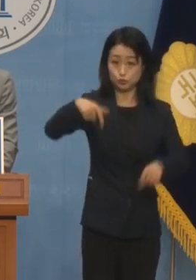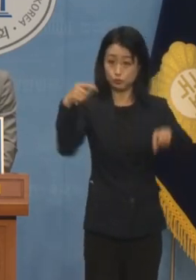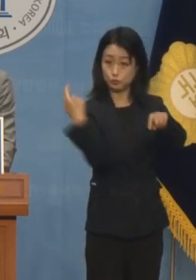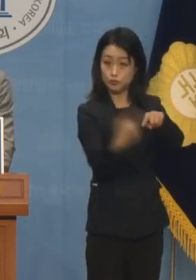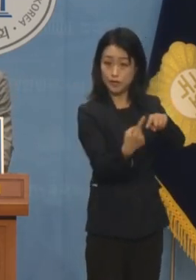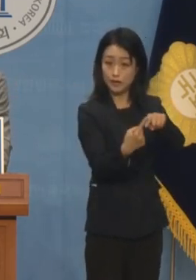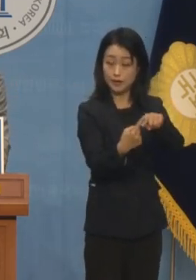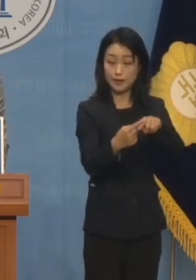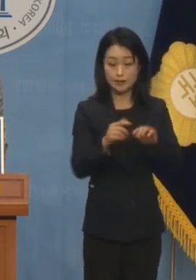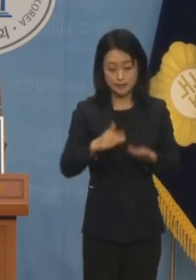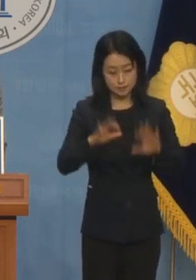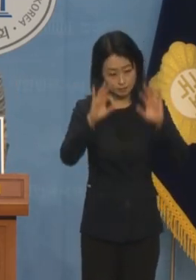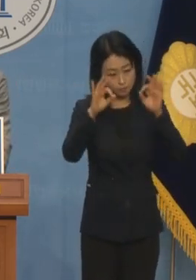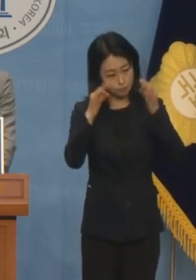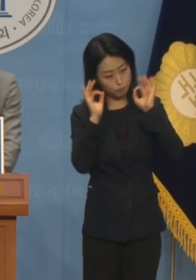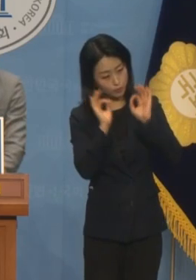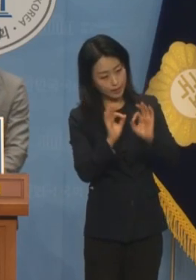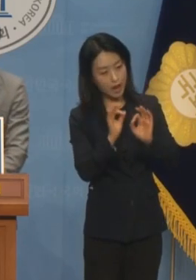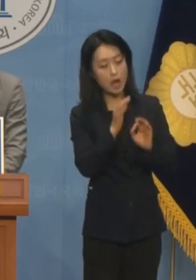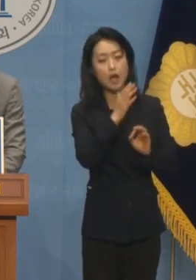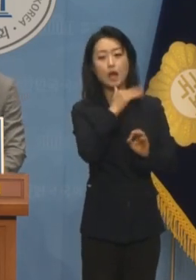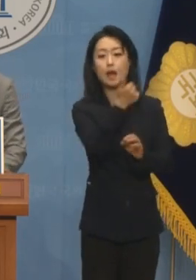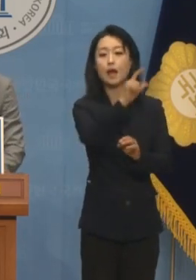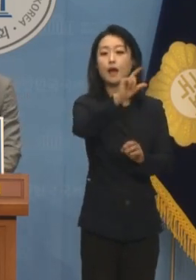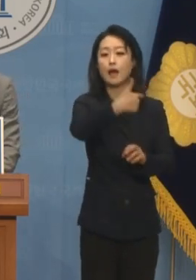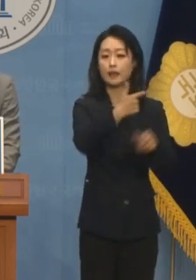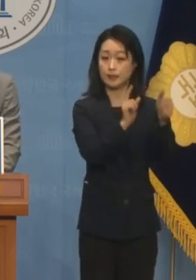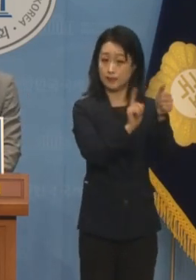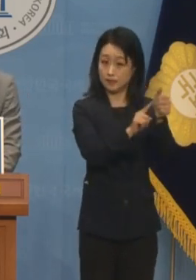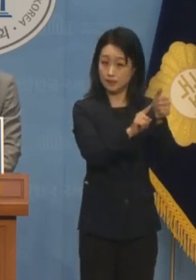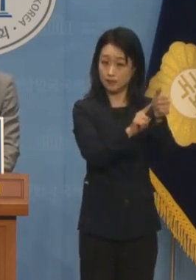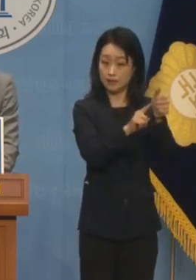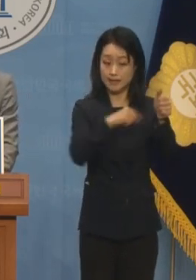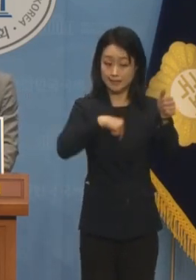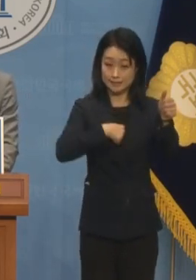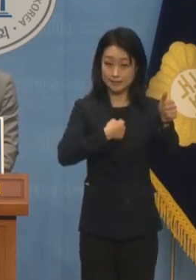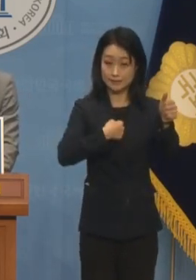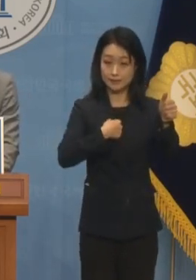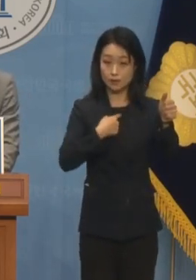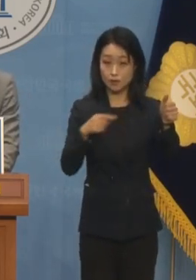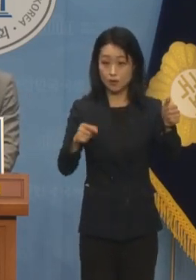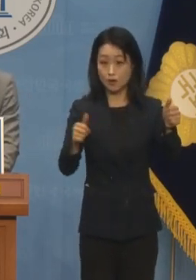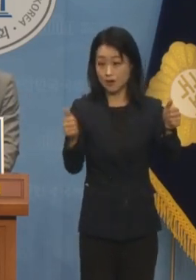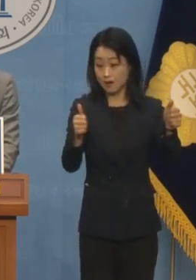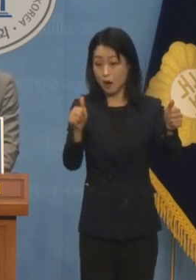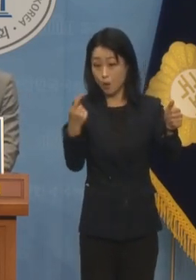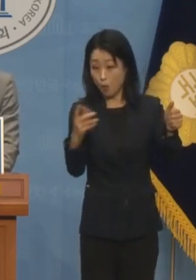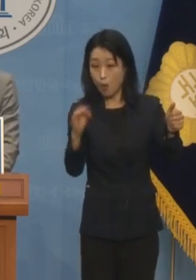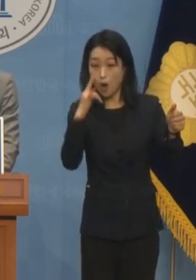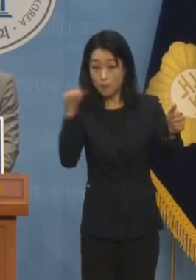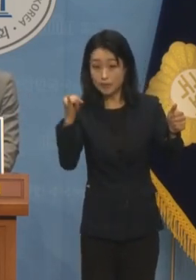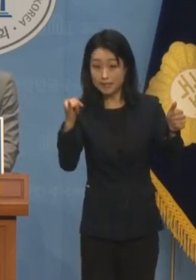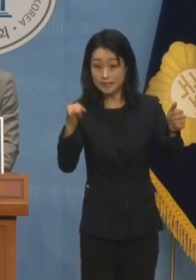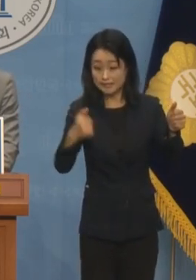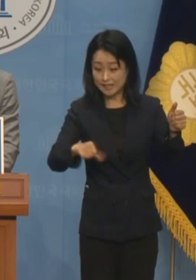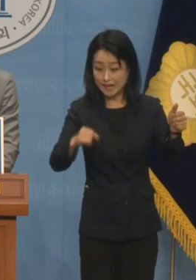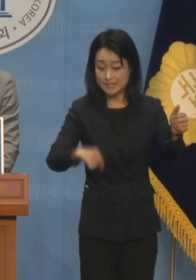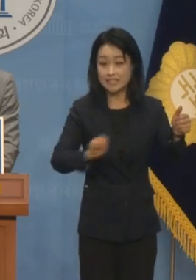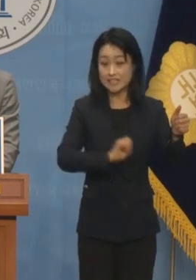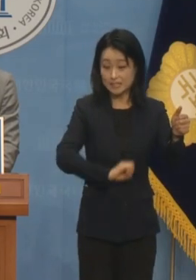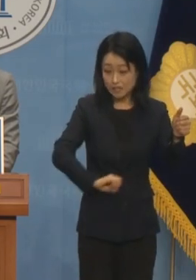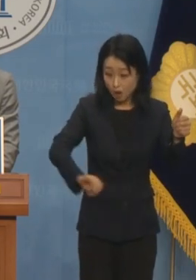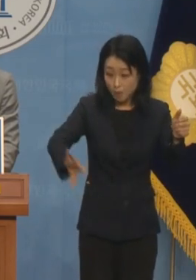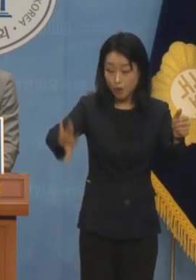제가 이제야 돌아보니 결국 한동훈 후보는 자식을 잃은 부모의 비탄을 이용한 것 그